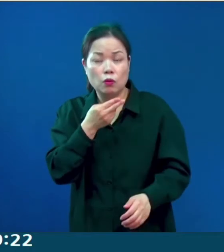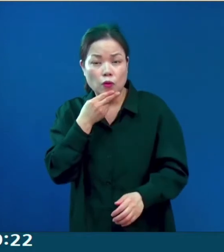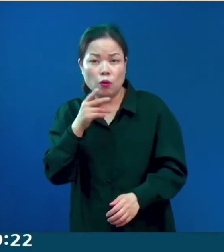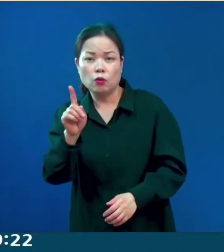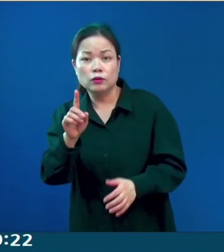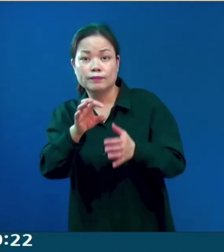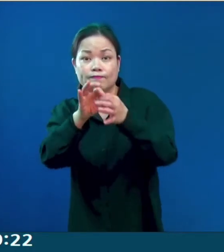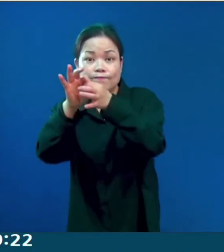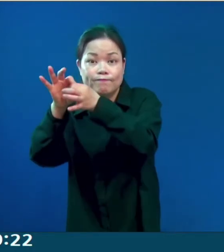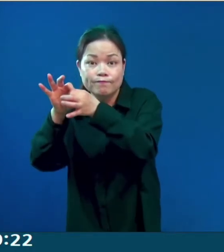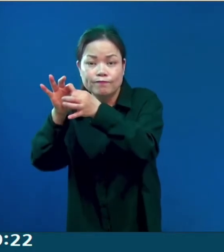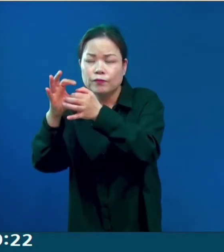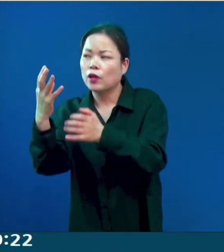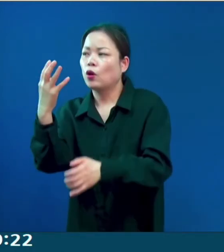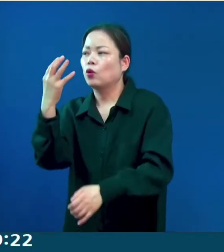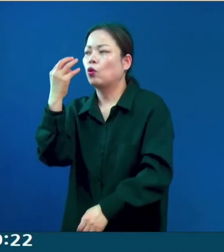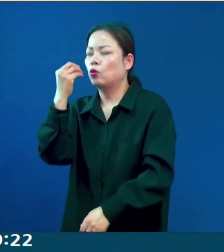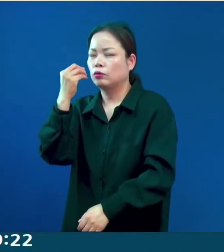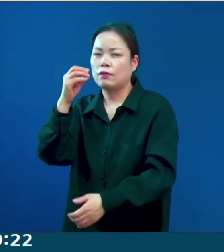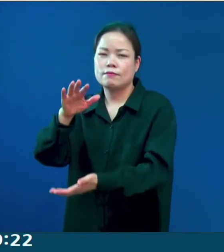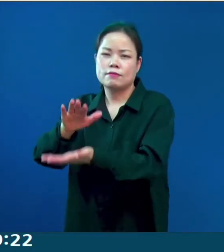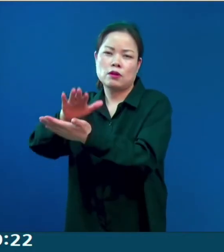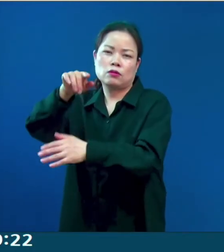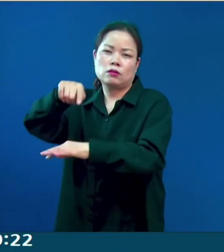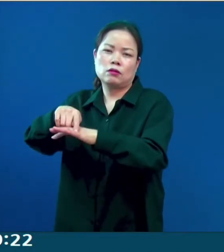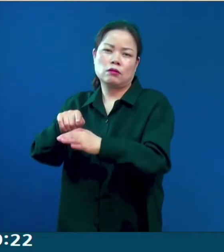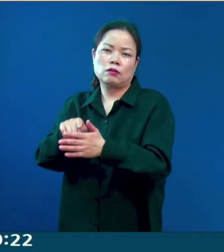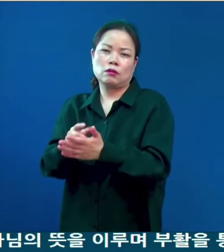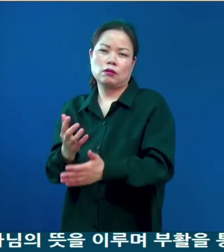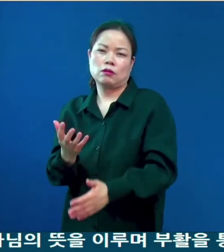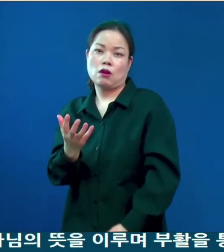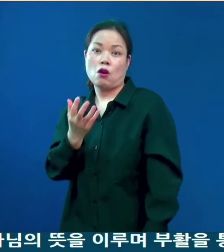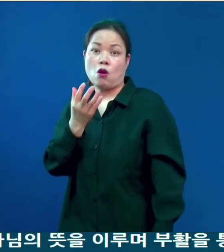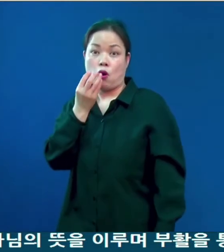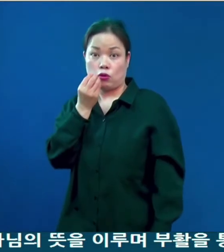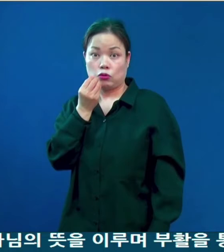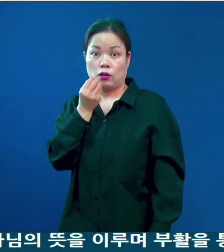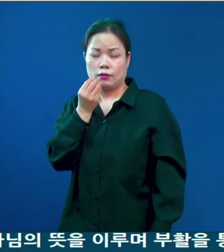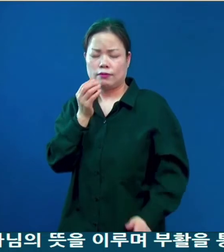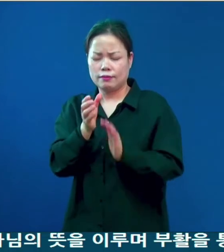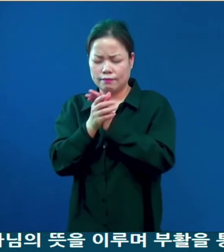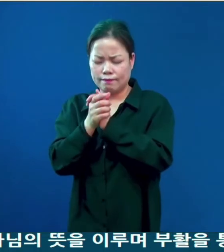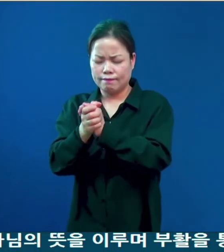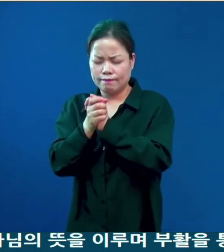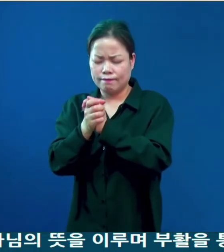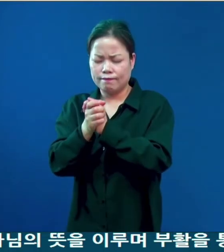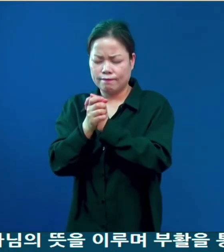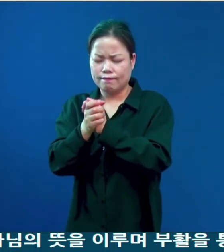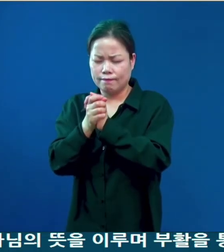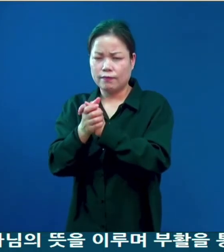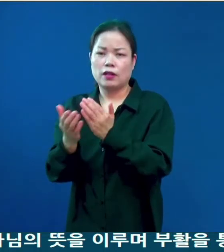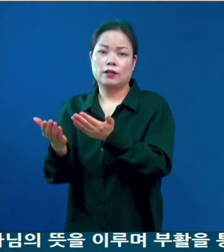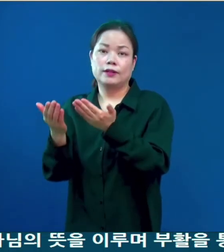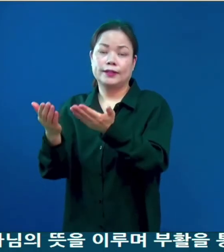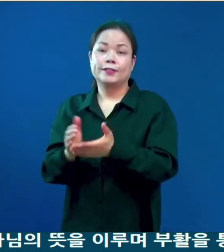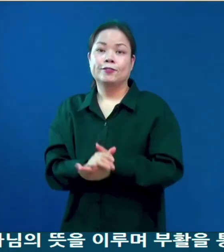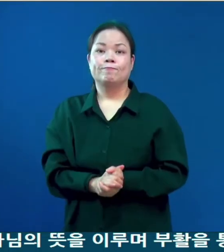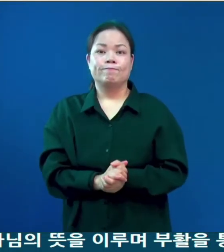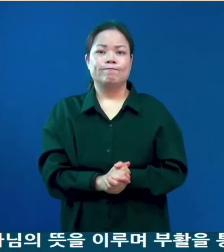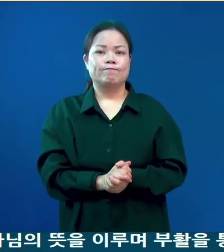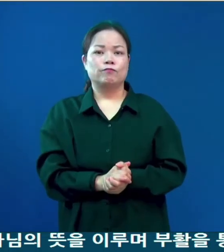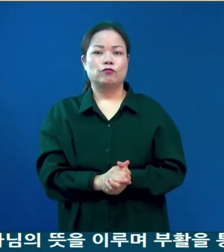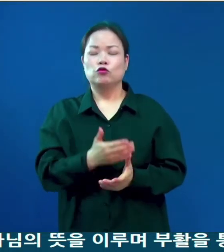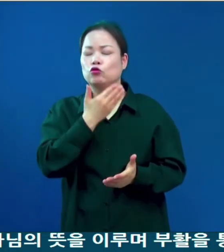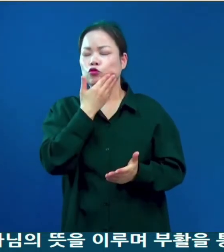어디로 연결돼요? 거룩한 열정, 거룩한 그 기도로 나아가실 수 있었던 것이죠. 아주